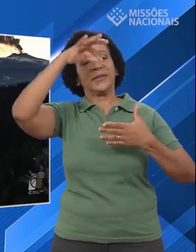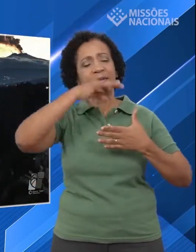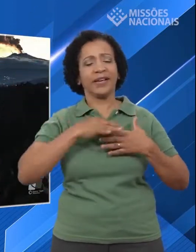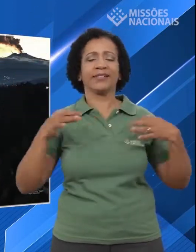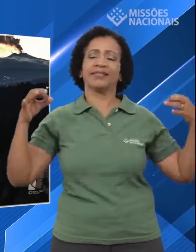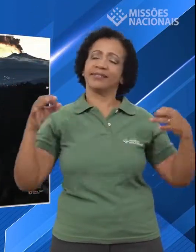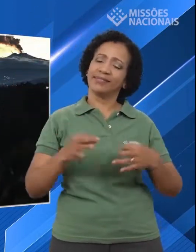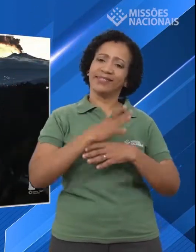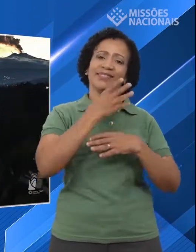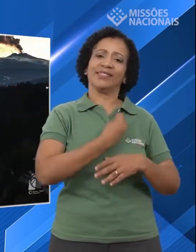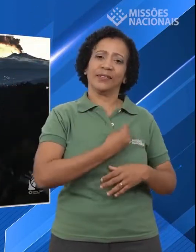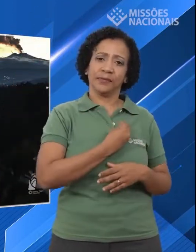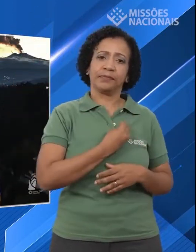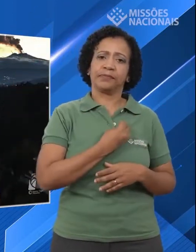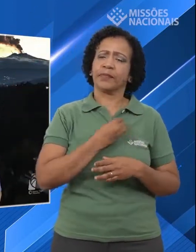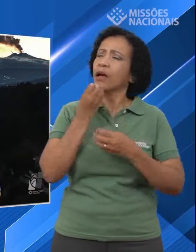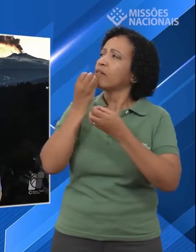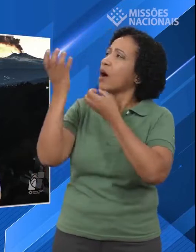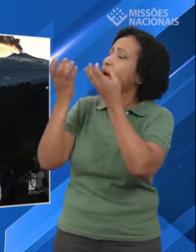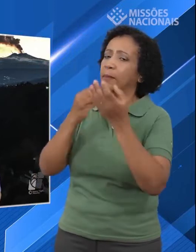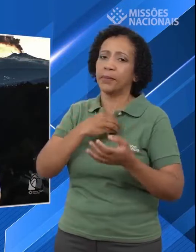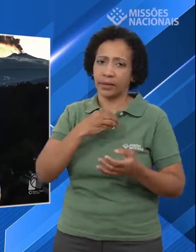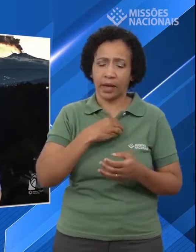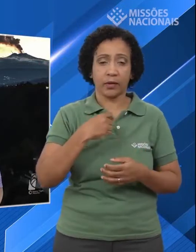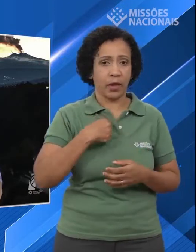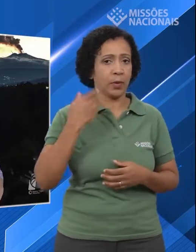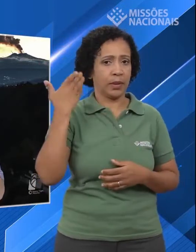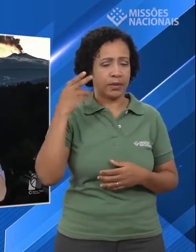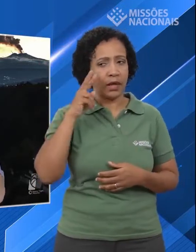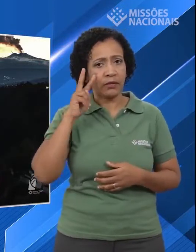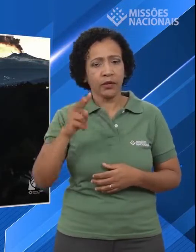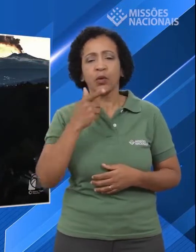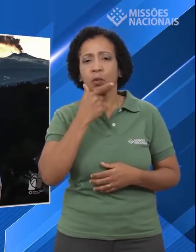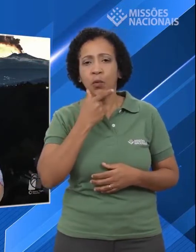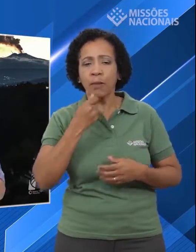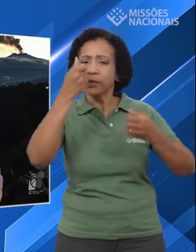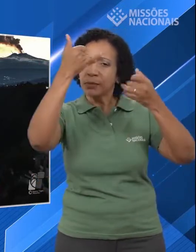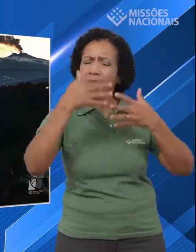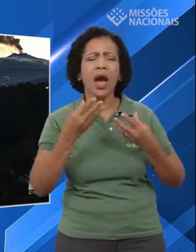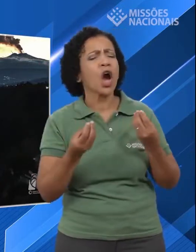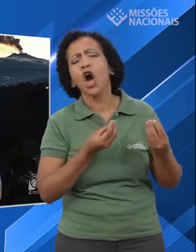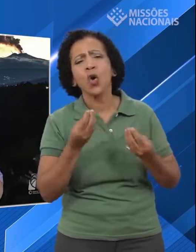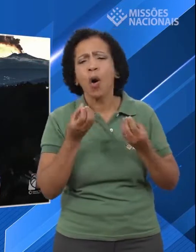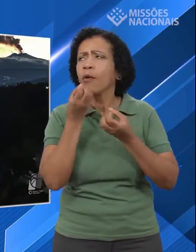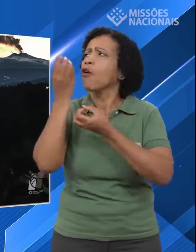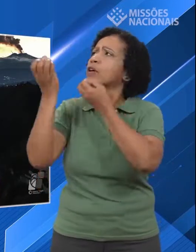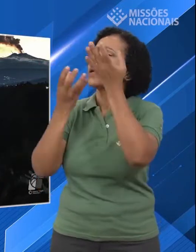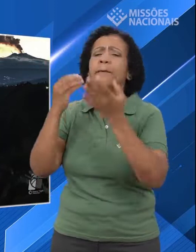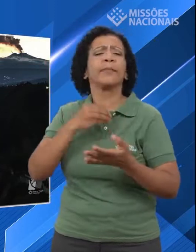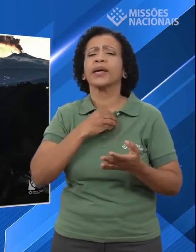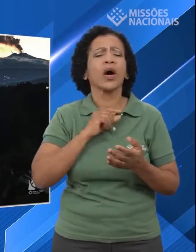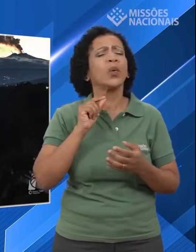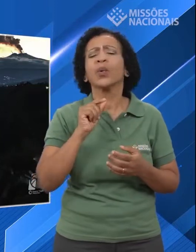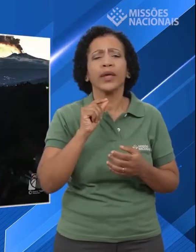senhor e quando você fizer isso ele vai te encher com espírito dele falando de confissão de pecados eu uma